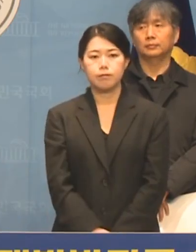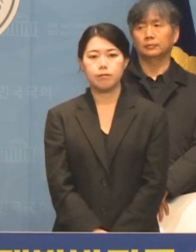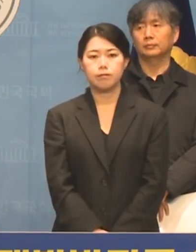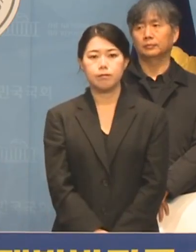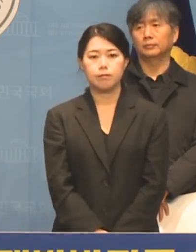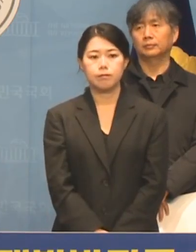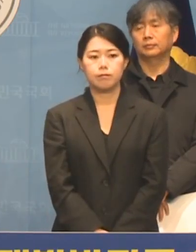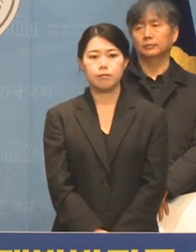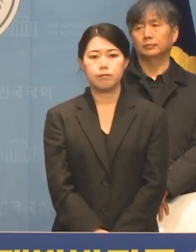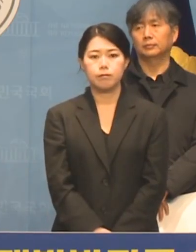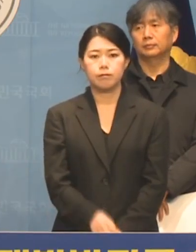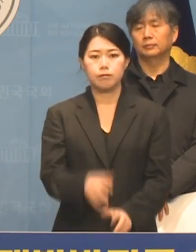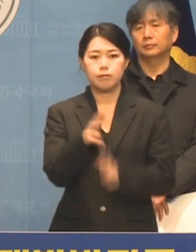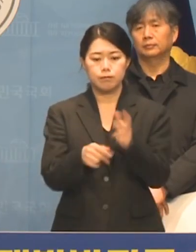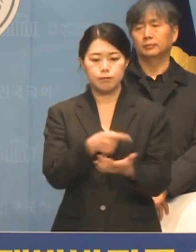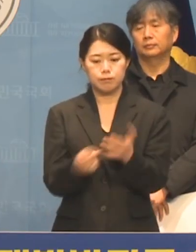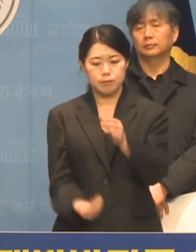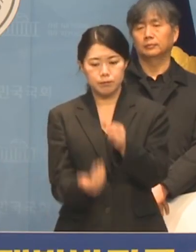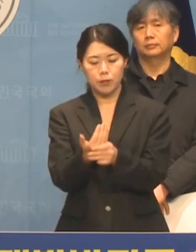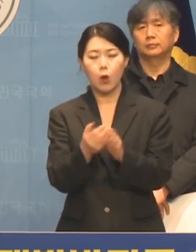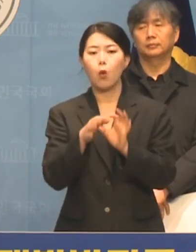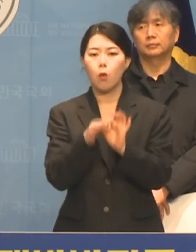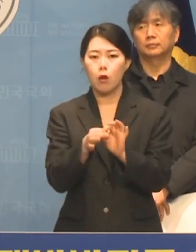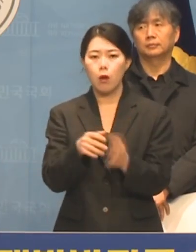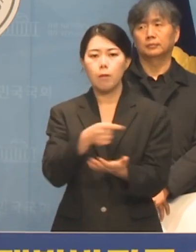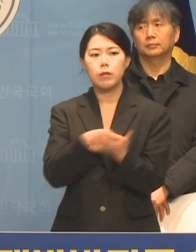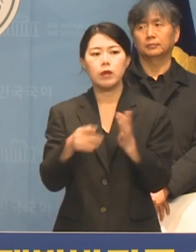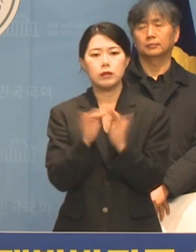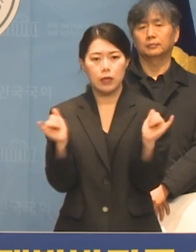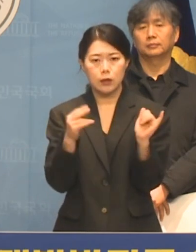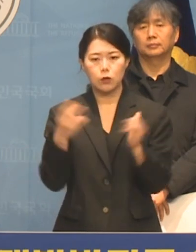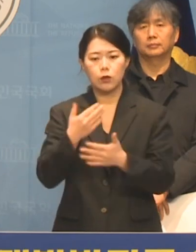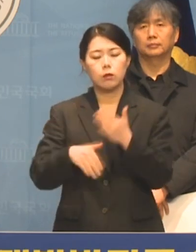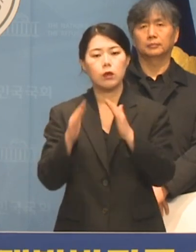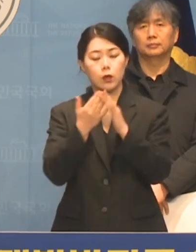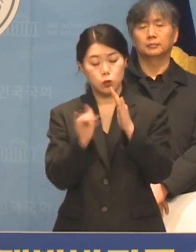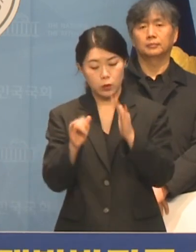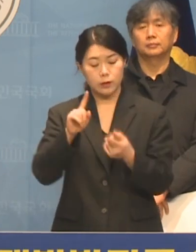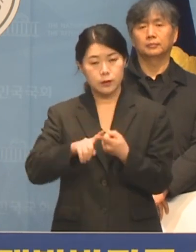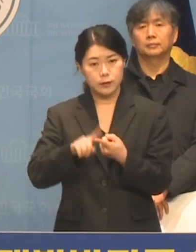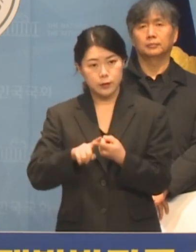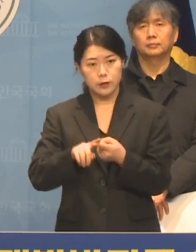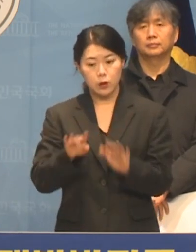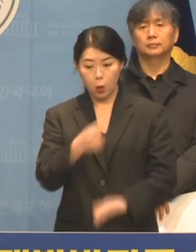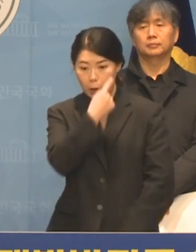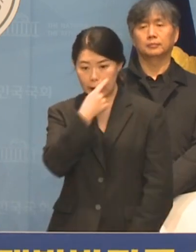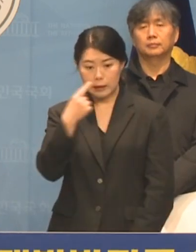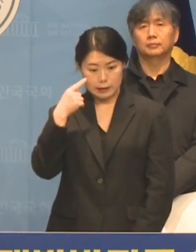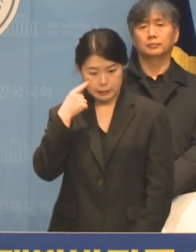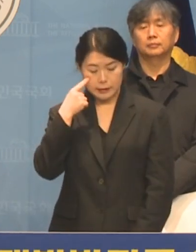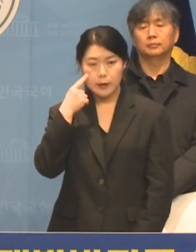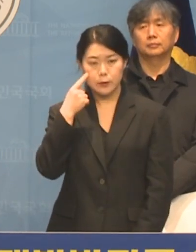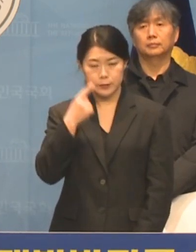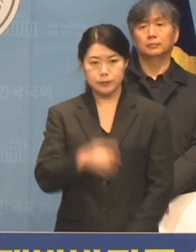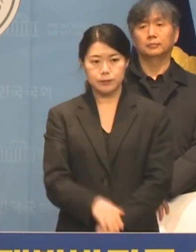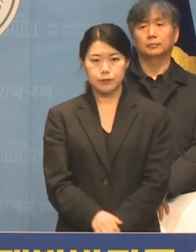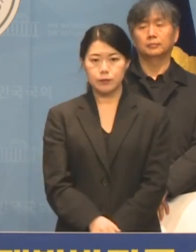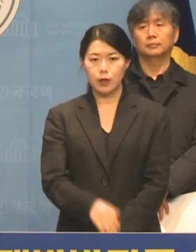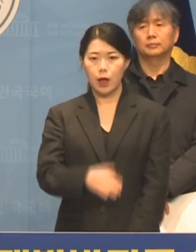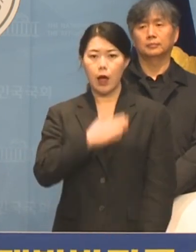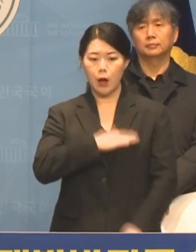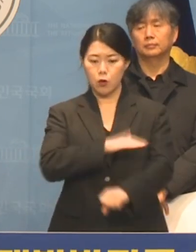부분 재해와 관련된 피해자, 유가족 분들에게 이런 부분들이 좀 확인이 되어서 충분하게 알